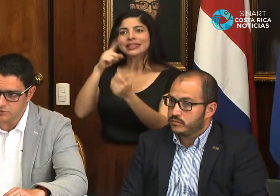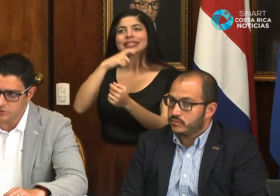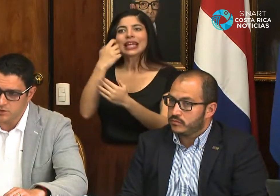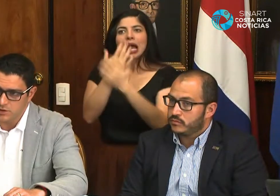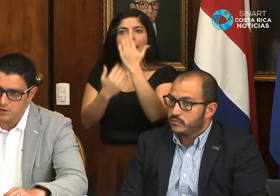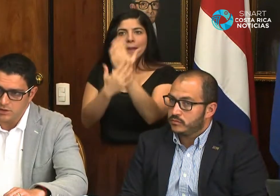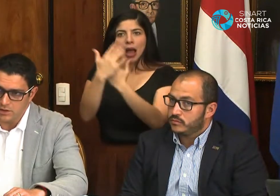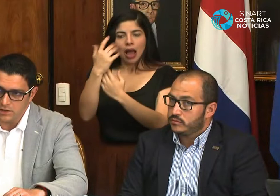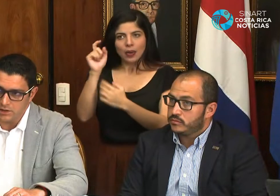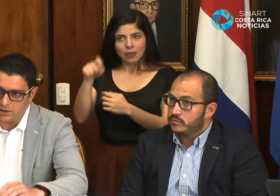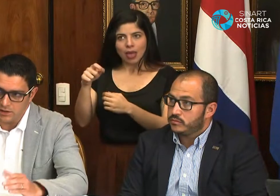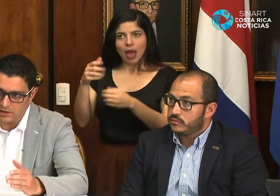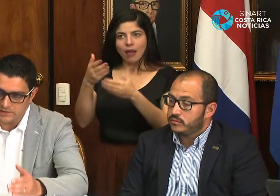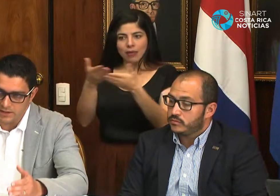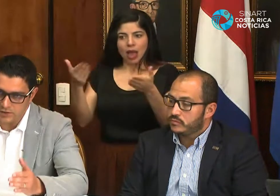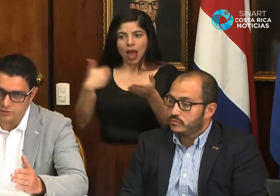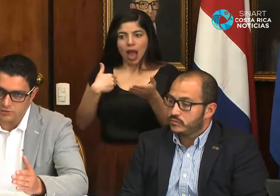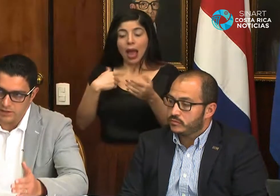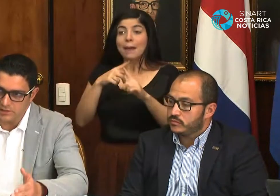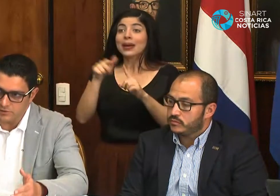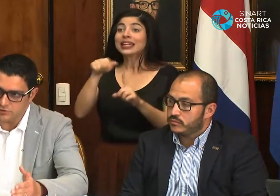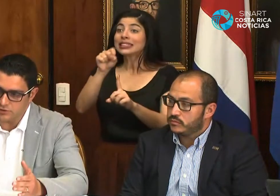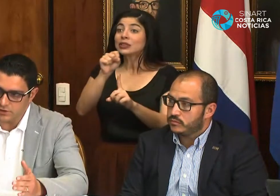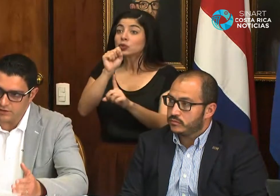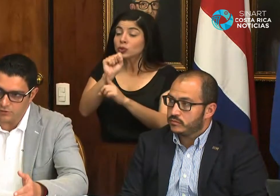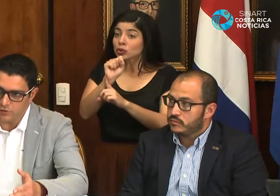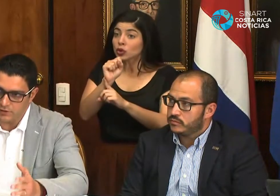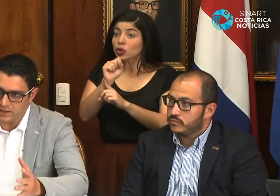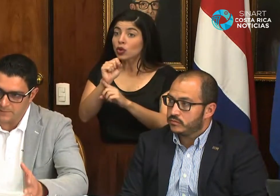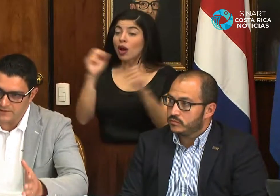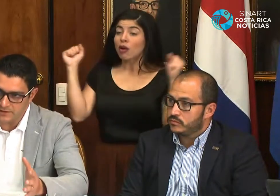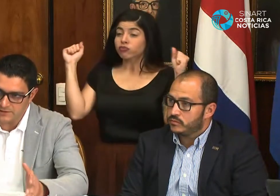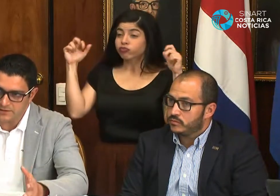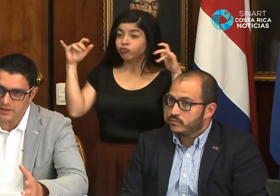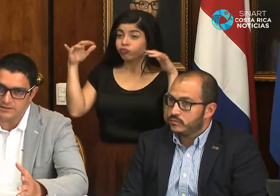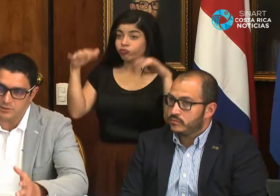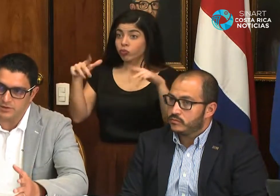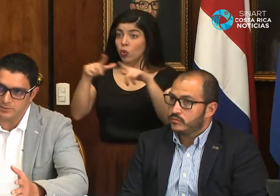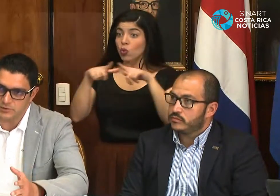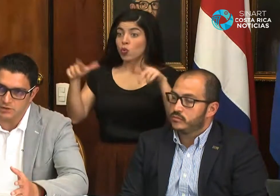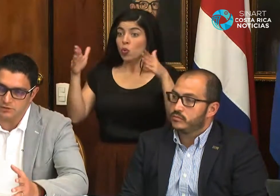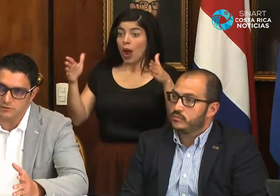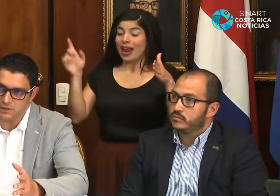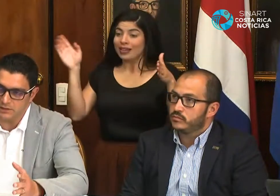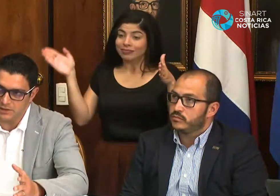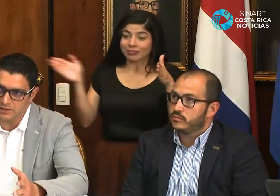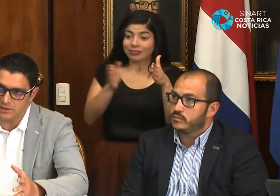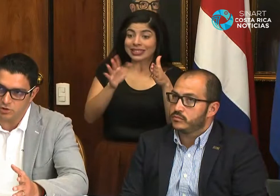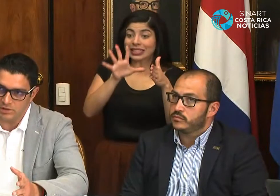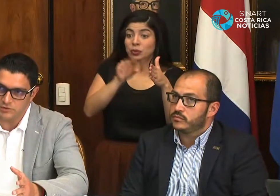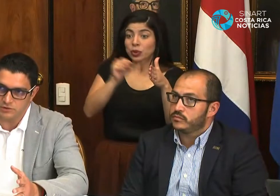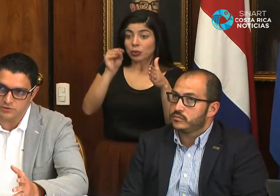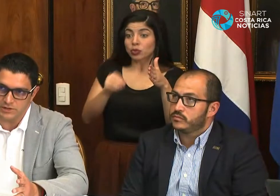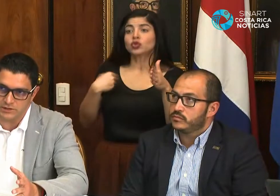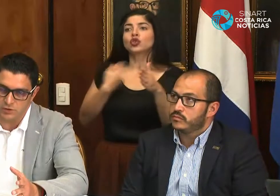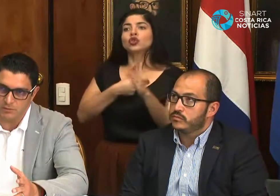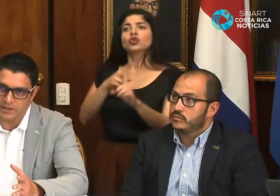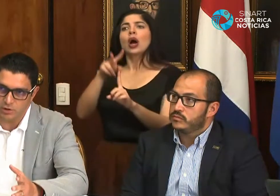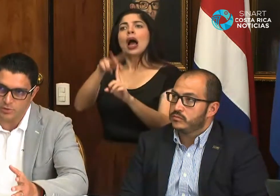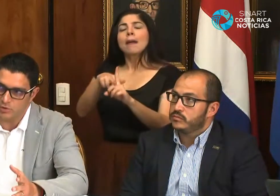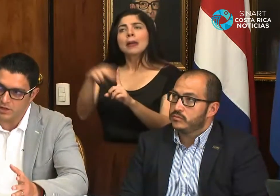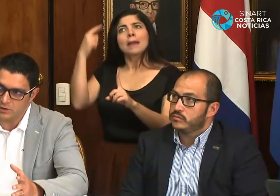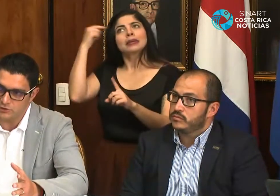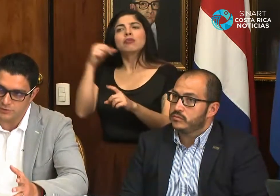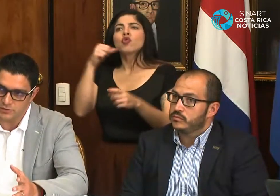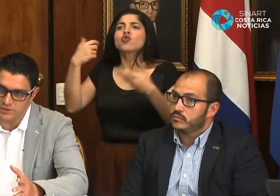las manos. Y en este caso, la disminución del aforo de la capacidad instalada al 50% fue una medida que tomamos en consideración